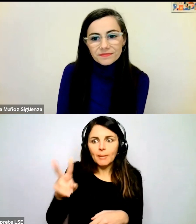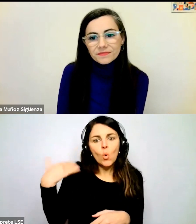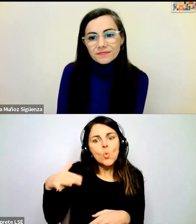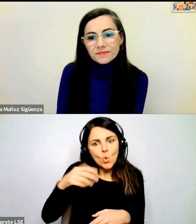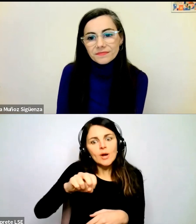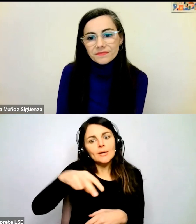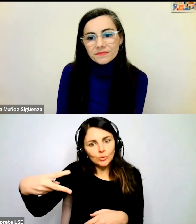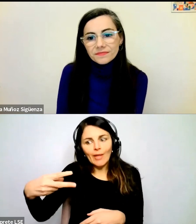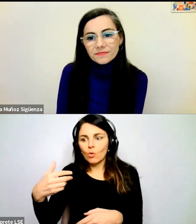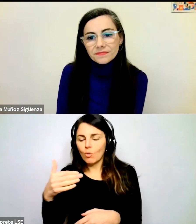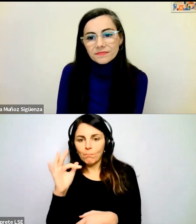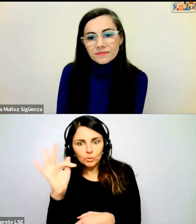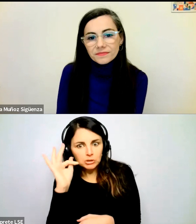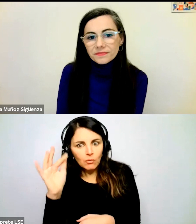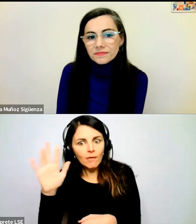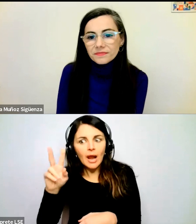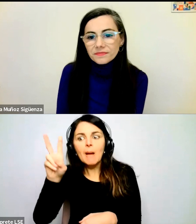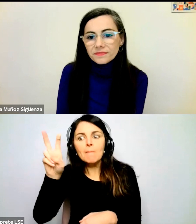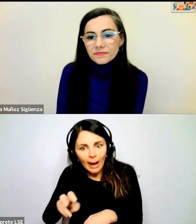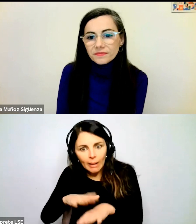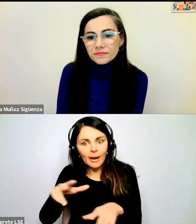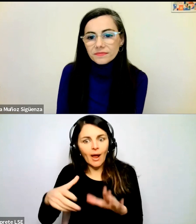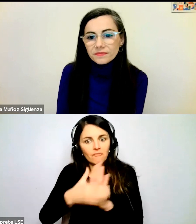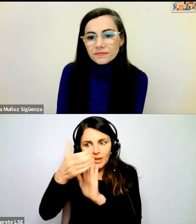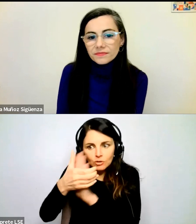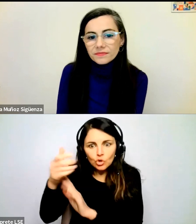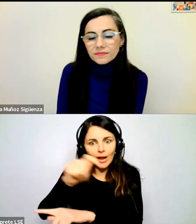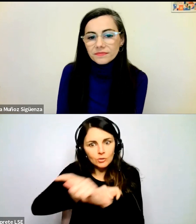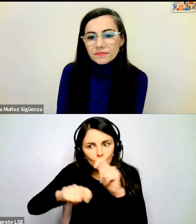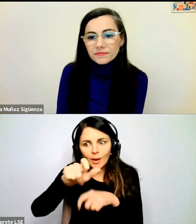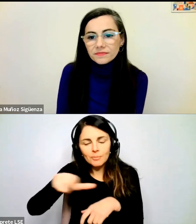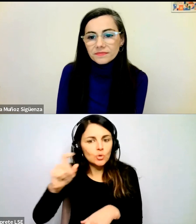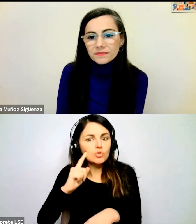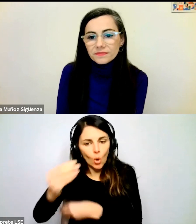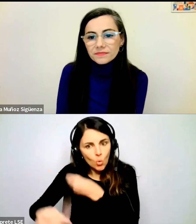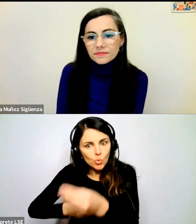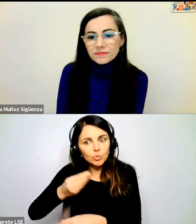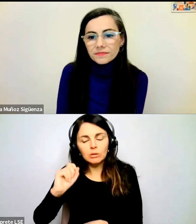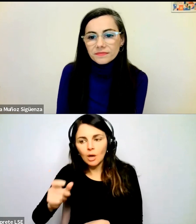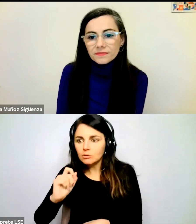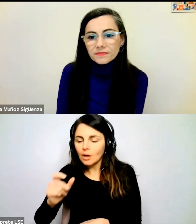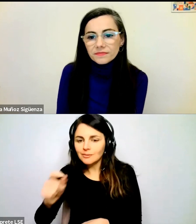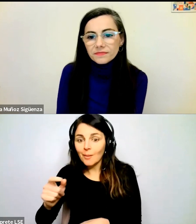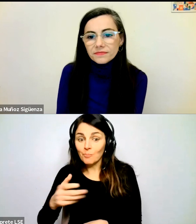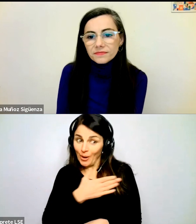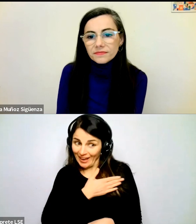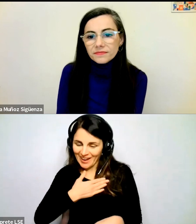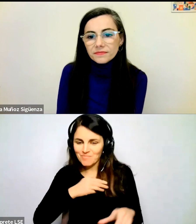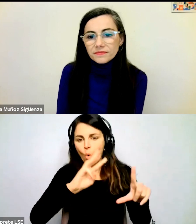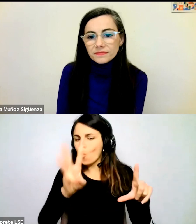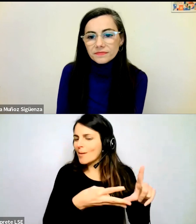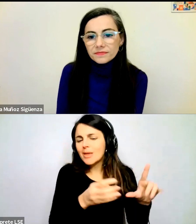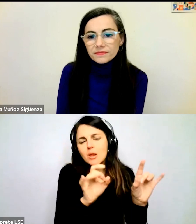las federaciones y las personas sordas lo están utilizando muchísimo, pues que nos gustaría que esta web